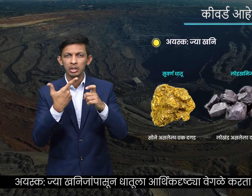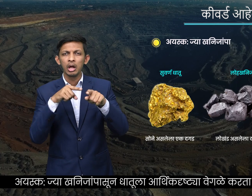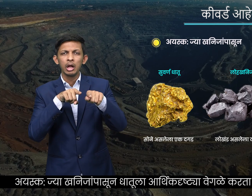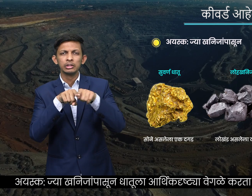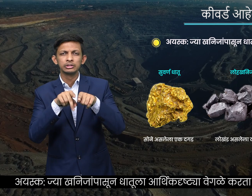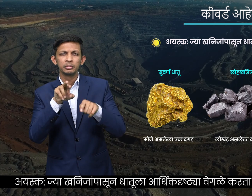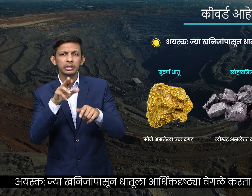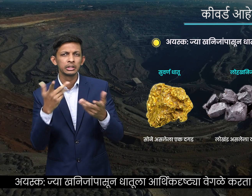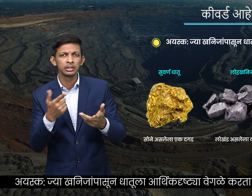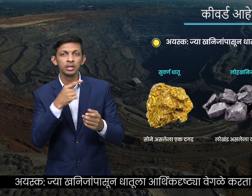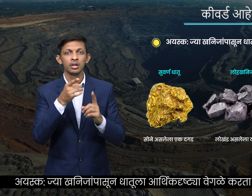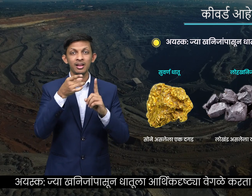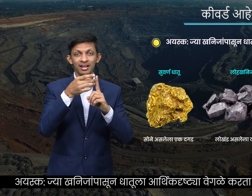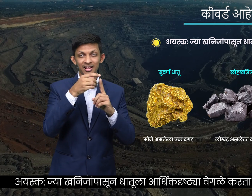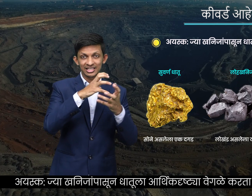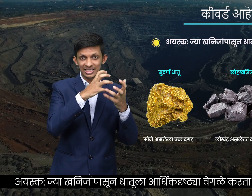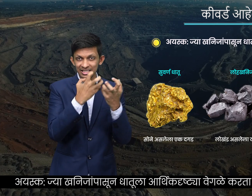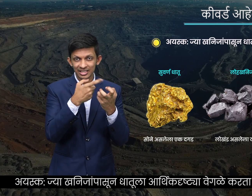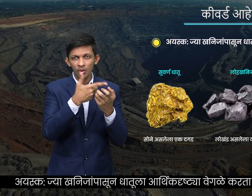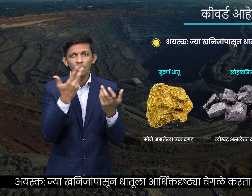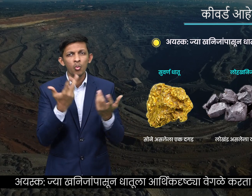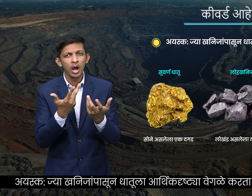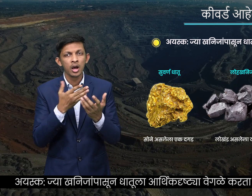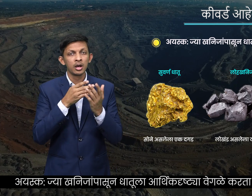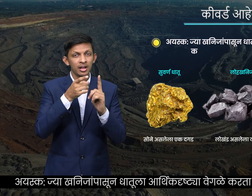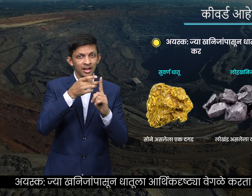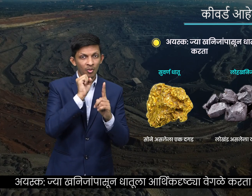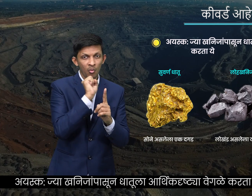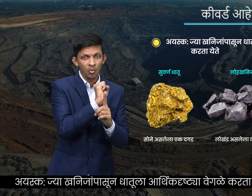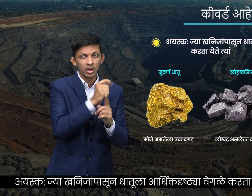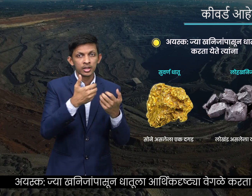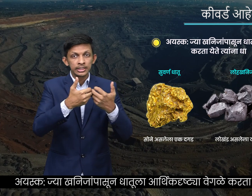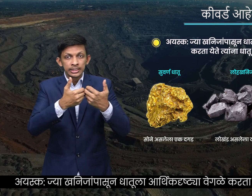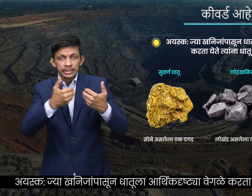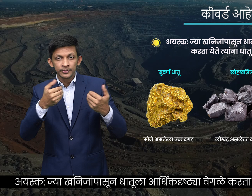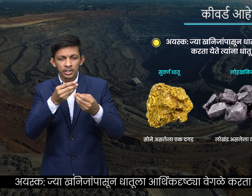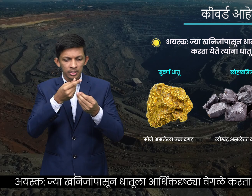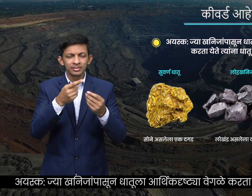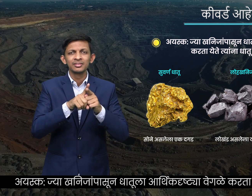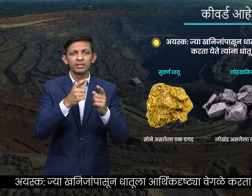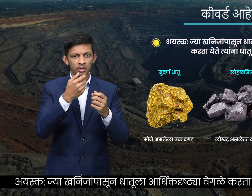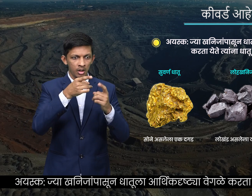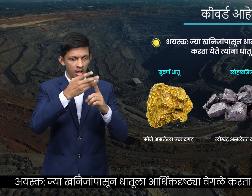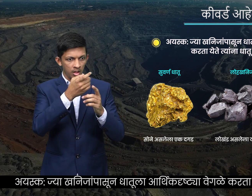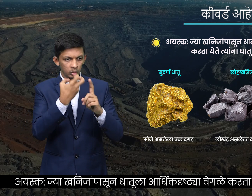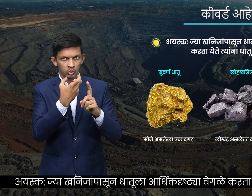अयस्क, ज्या खनिजांपासून धातूला आर्थिकदृष्ट्या वेगळे करता येते त्यांना धातू म्हणतात.